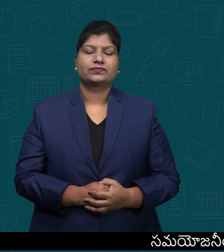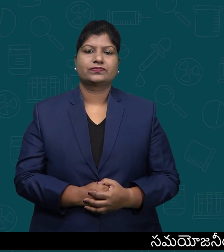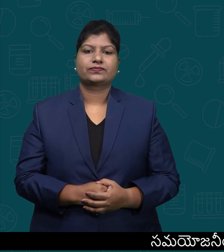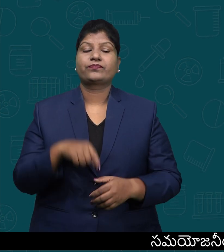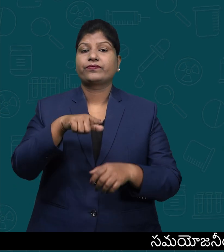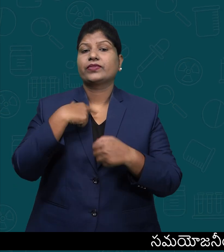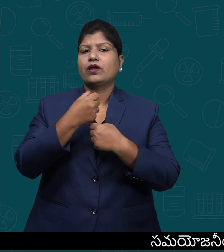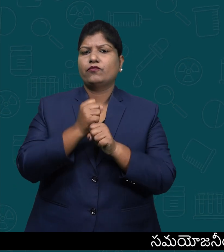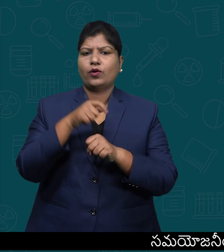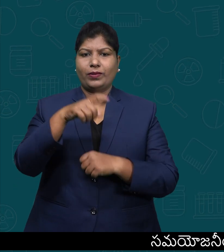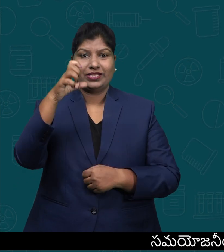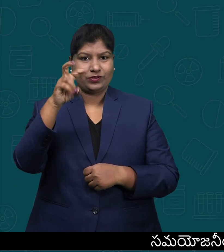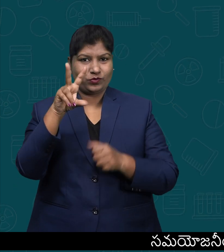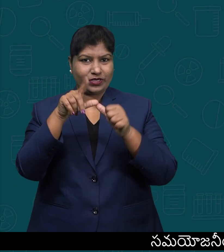సమయోజనీయ సమ్మేళనం ఏర్పడటం.